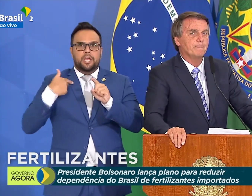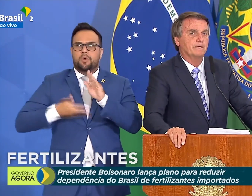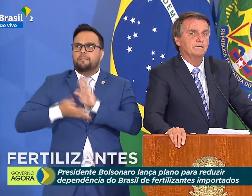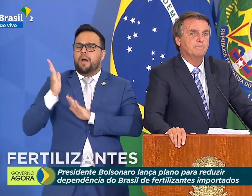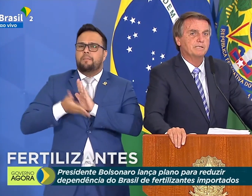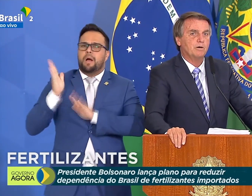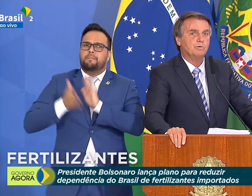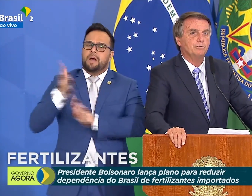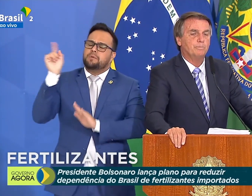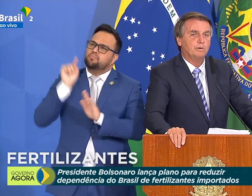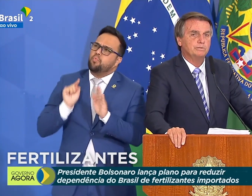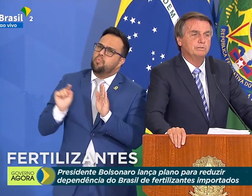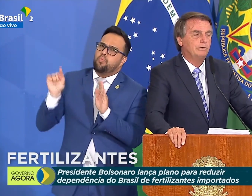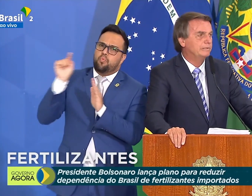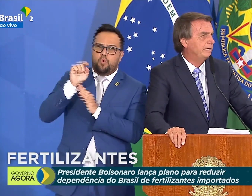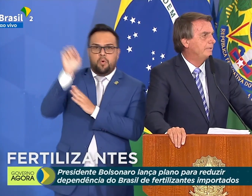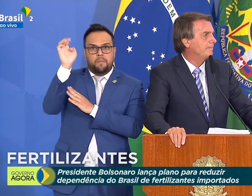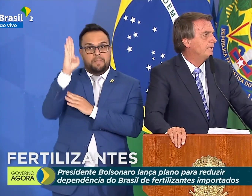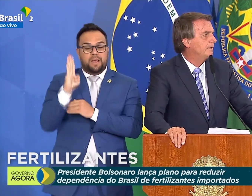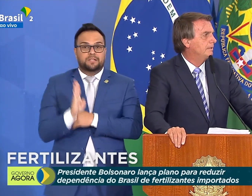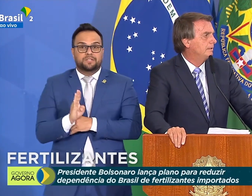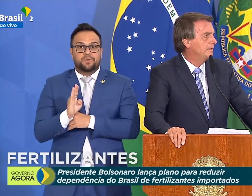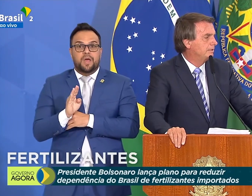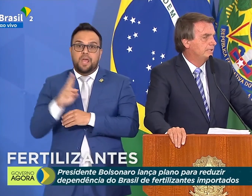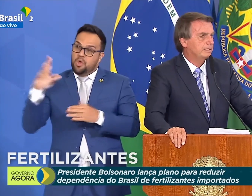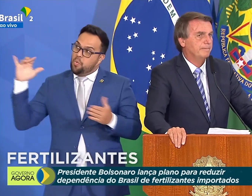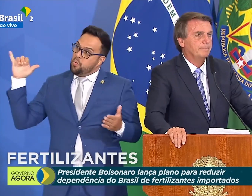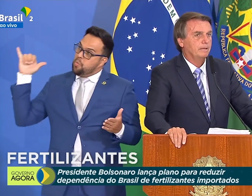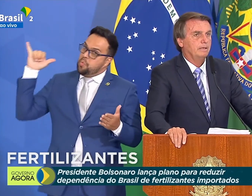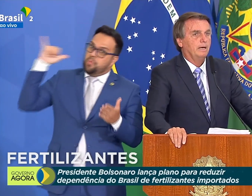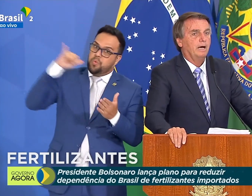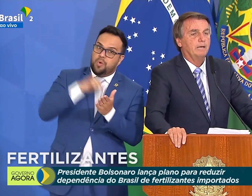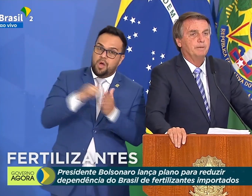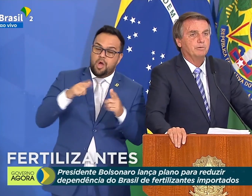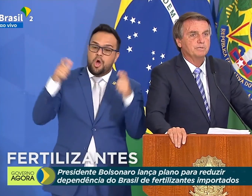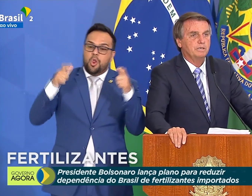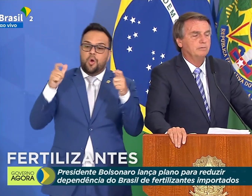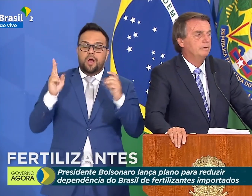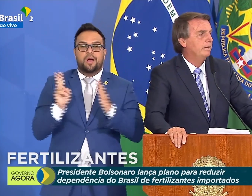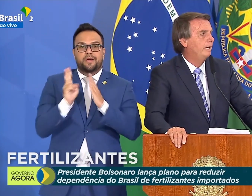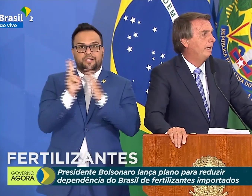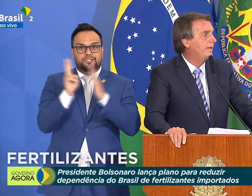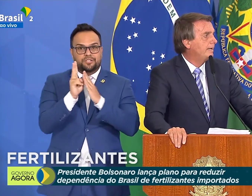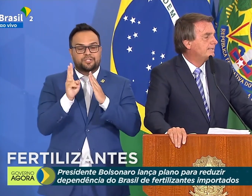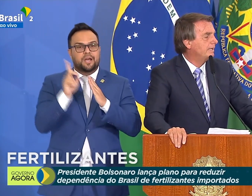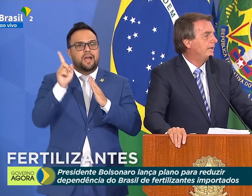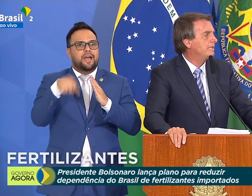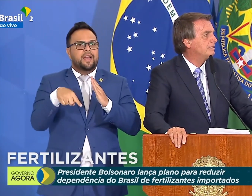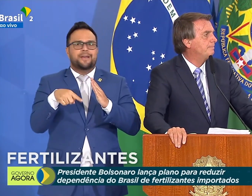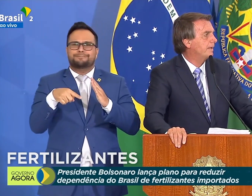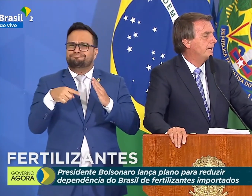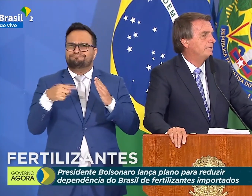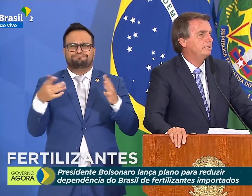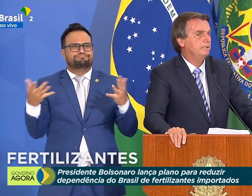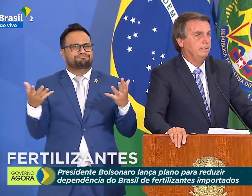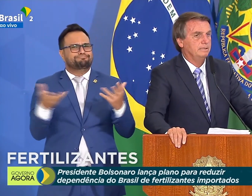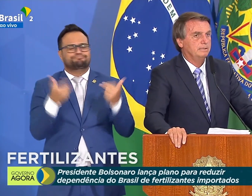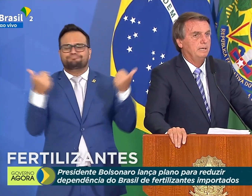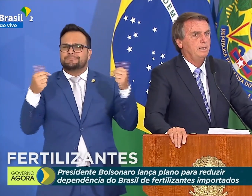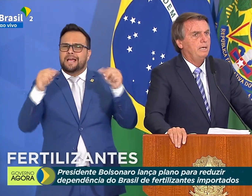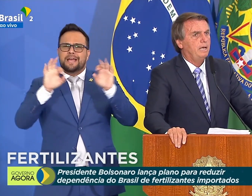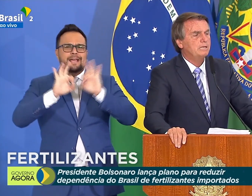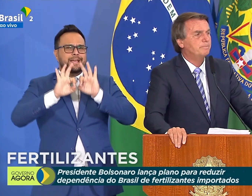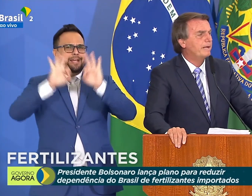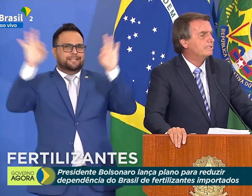Brasil, em especial quando pouso numa aldeia indígena, a repercussão é excelente perante